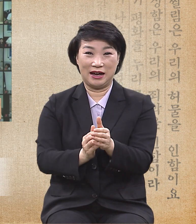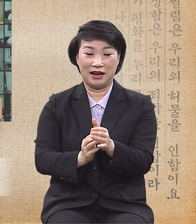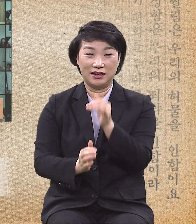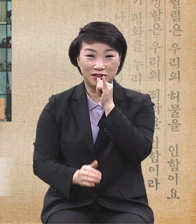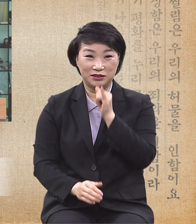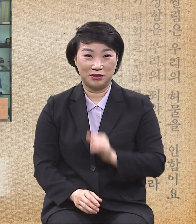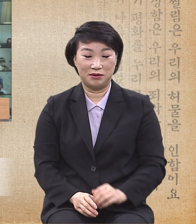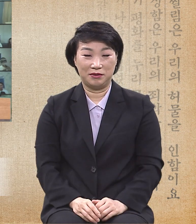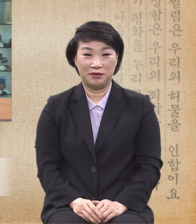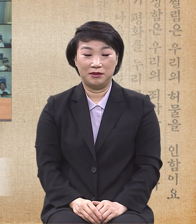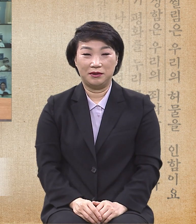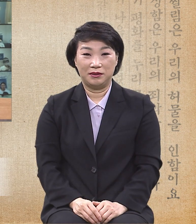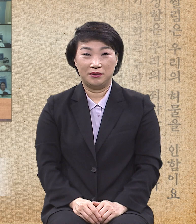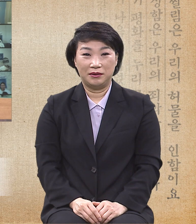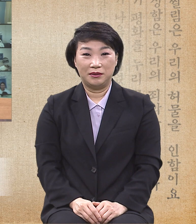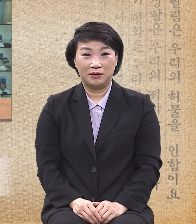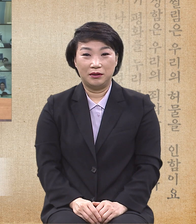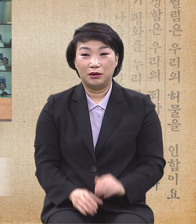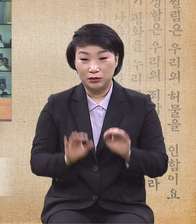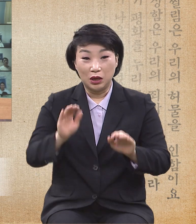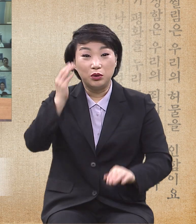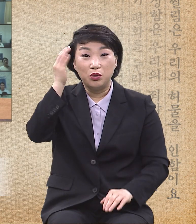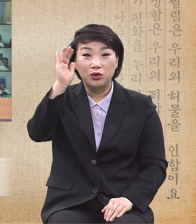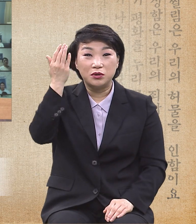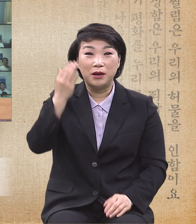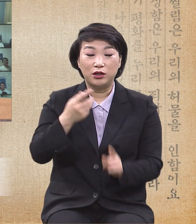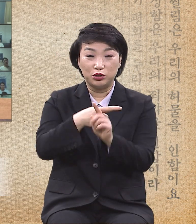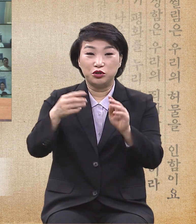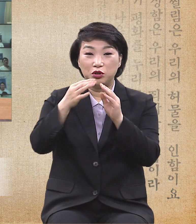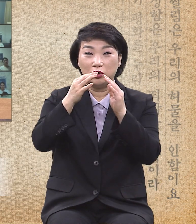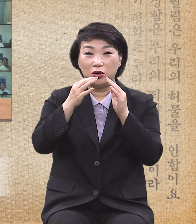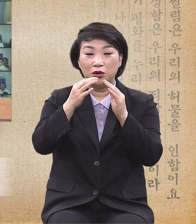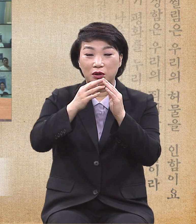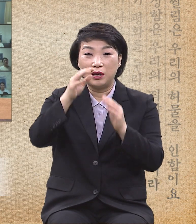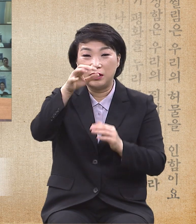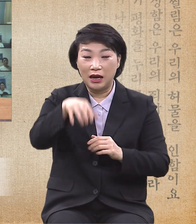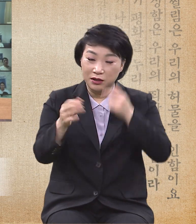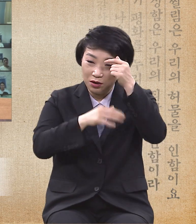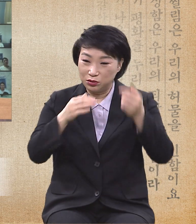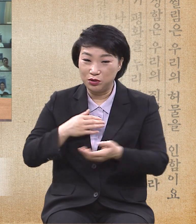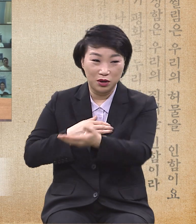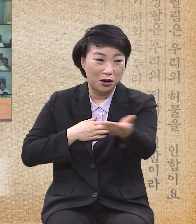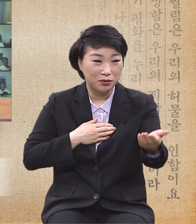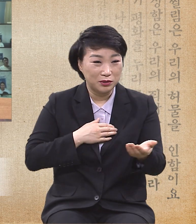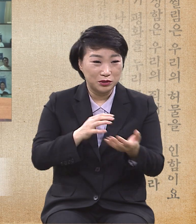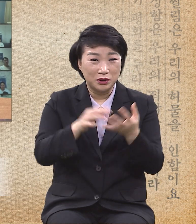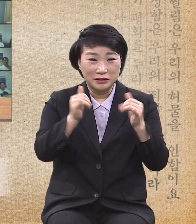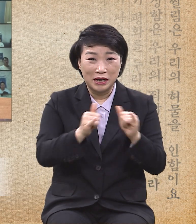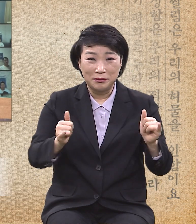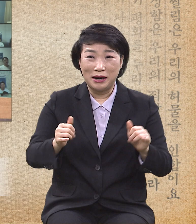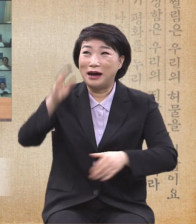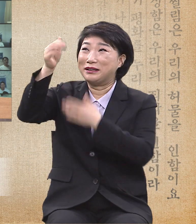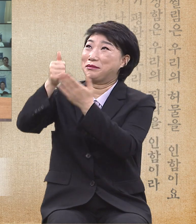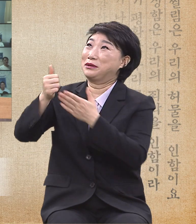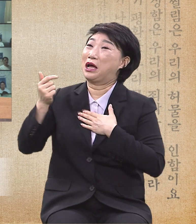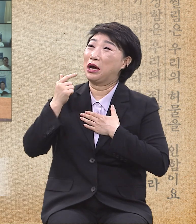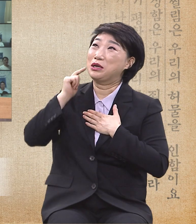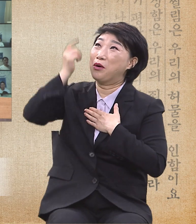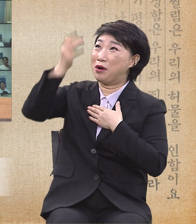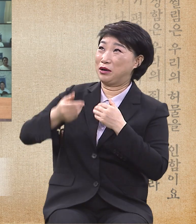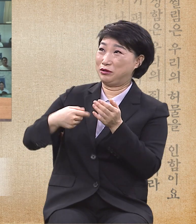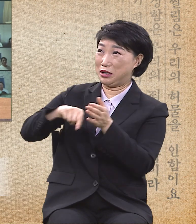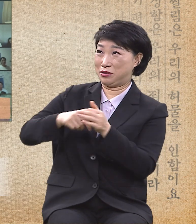하라. 근데 오늘날 많은 교인들이 하나님이 내 영광을 위해서